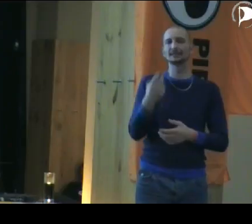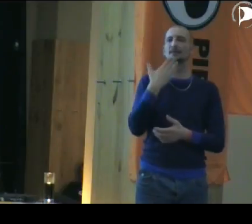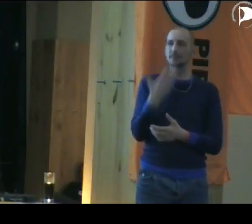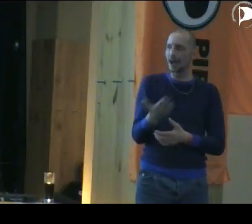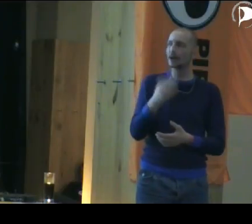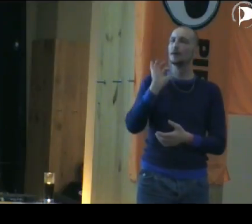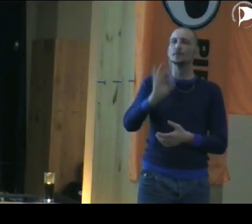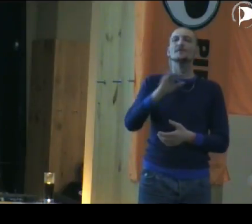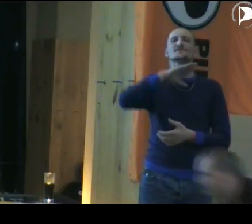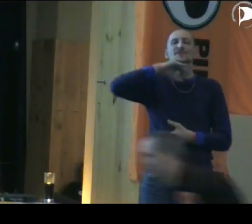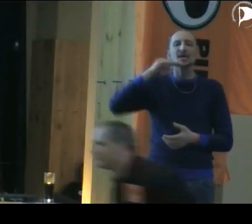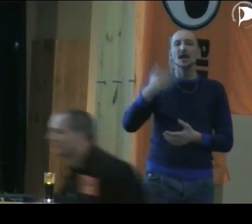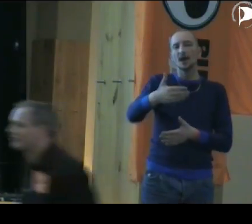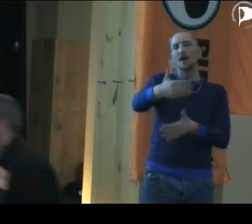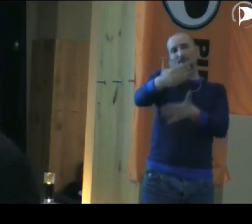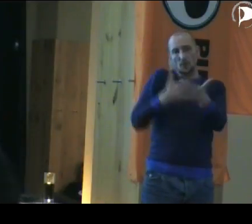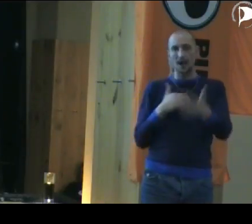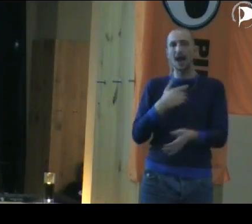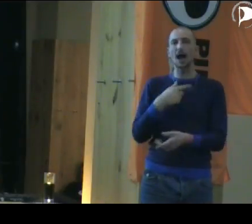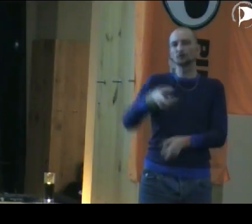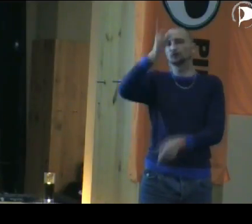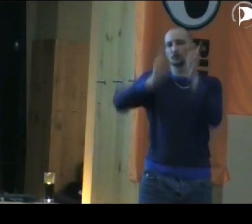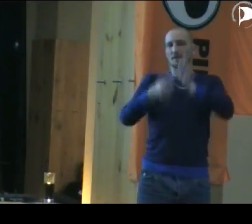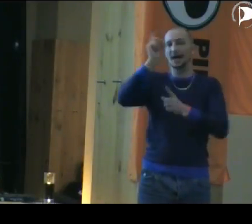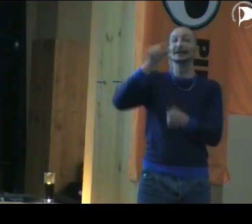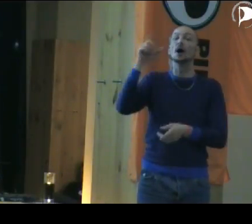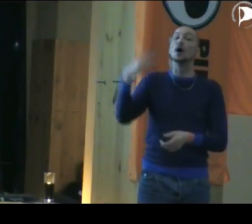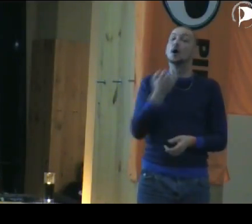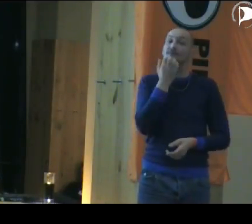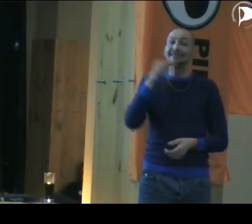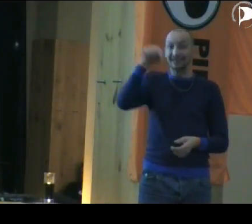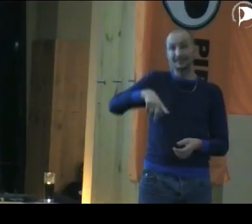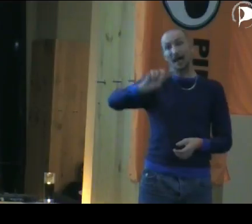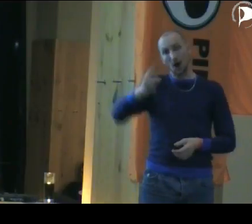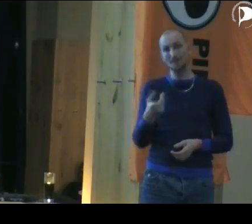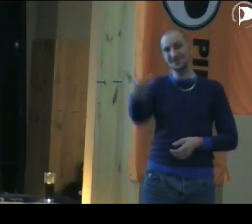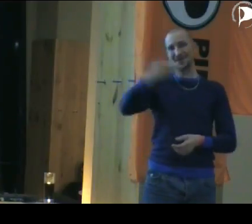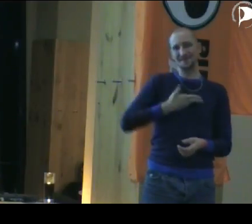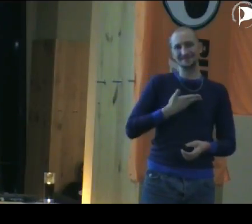vielen stimmen und minecraft ich hoffe ich sie jetzt noch einmal